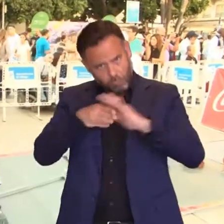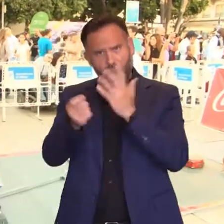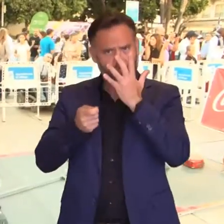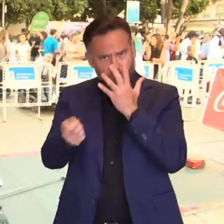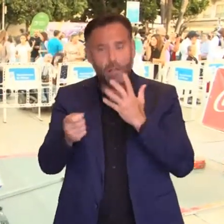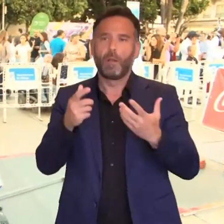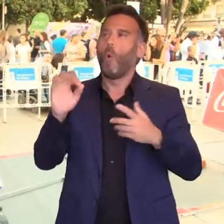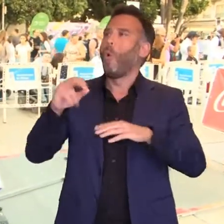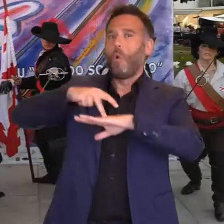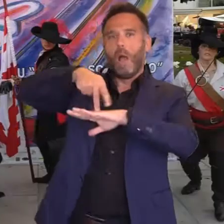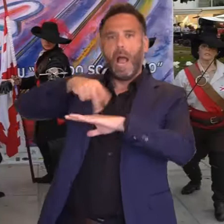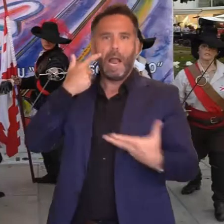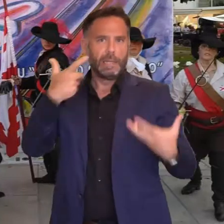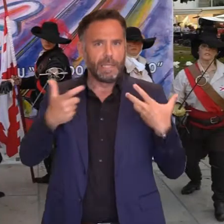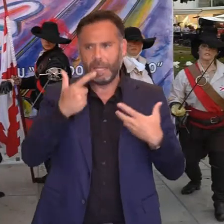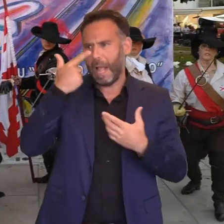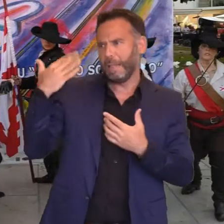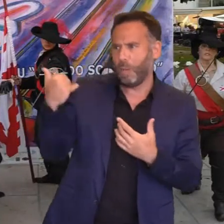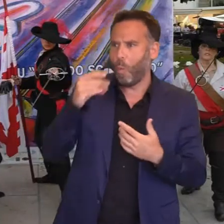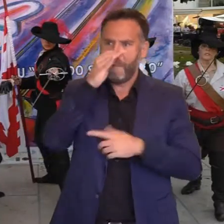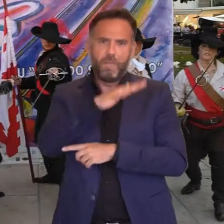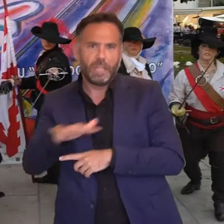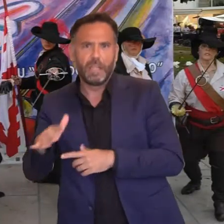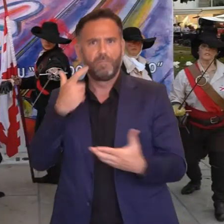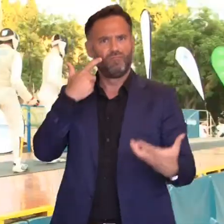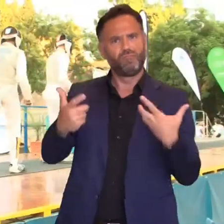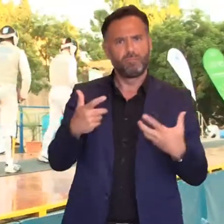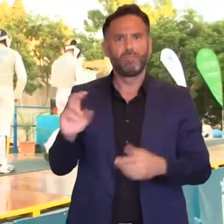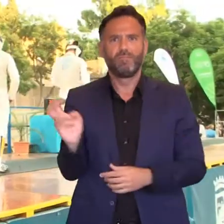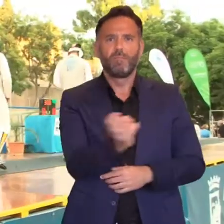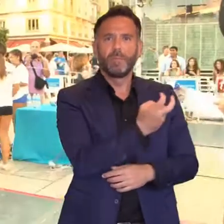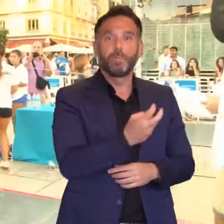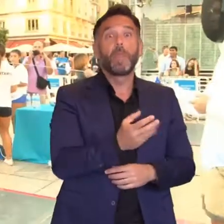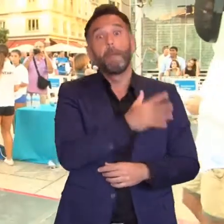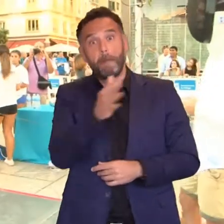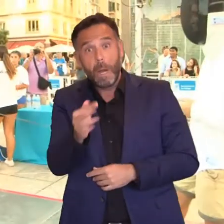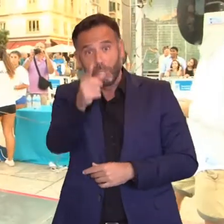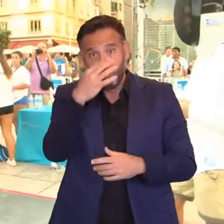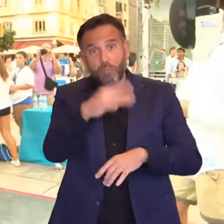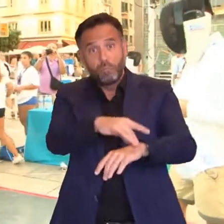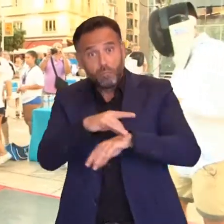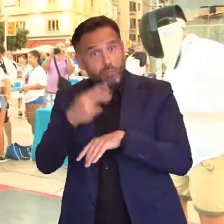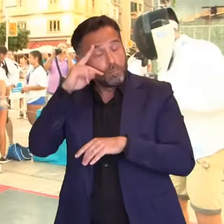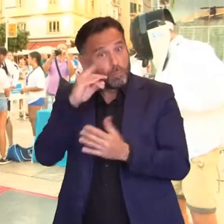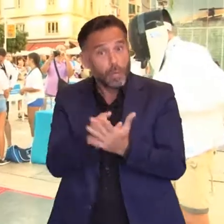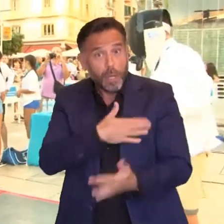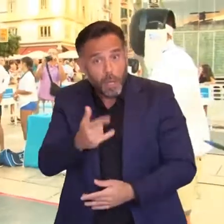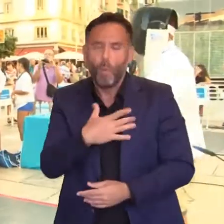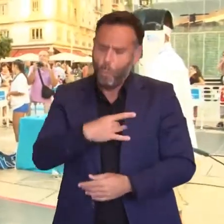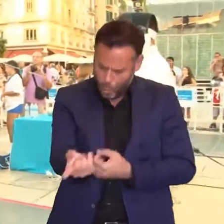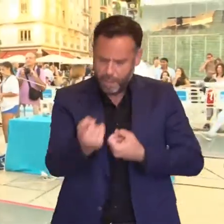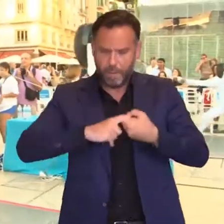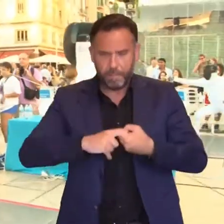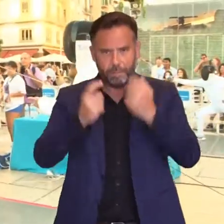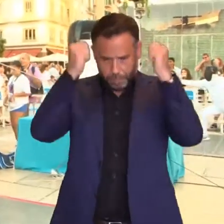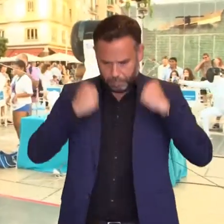funcional, esgrima artística, esgrima escénica, esgrima antigua y esgrima infantil. Simultáneamente se invitará al público asistente mayor de 10 años